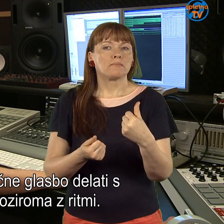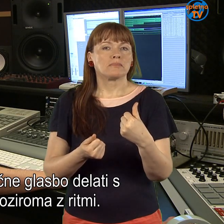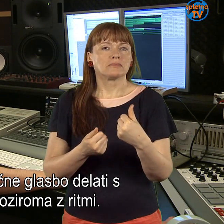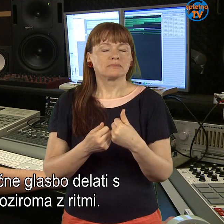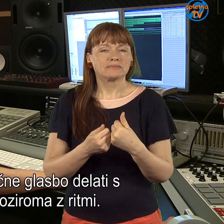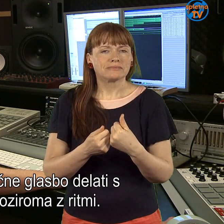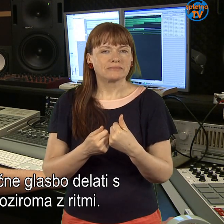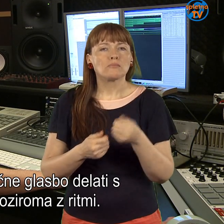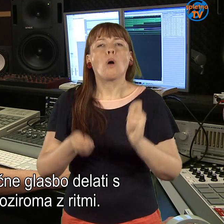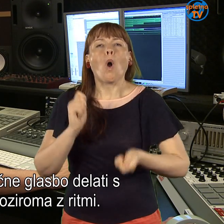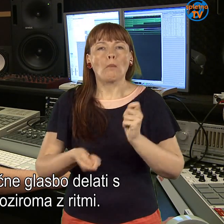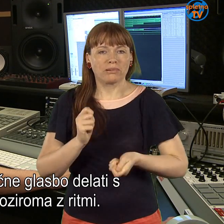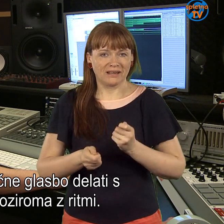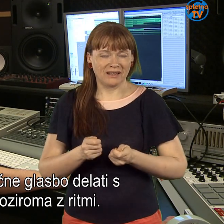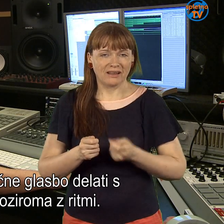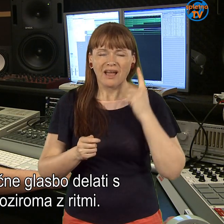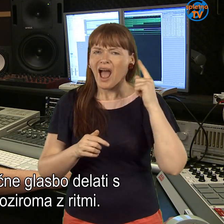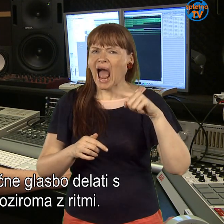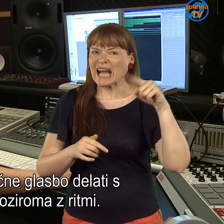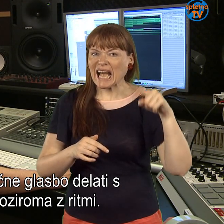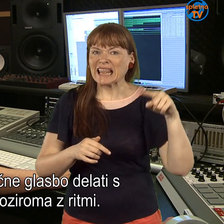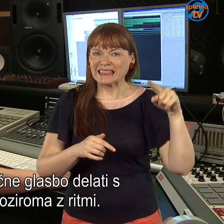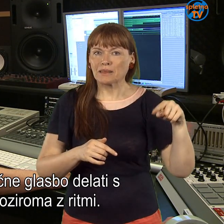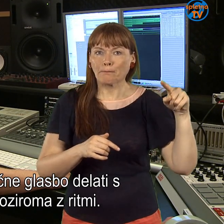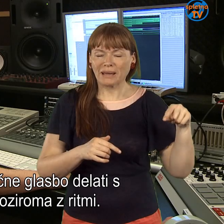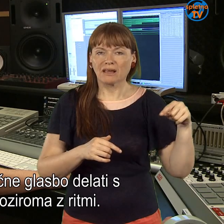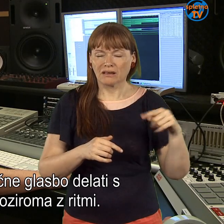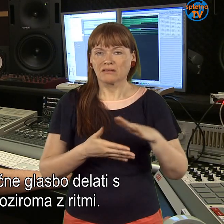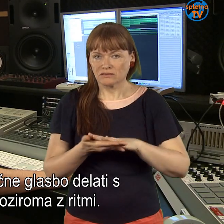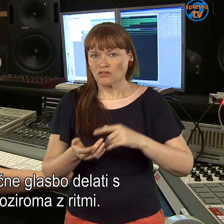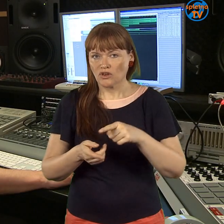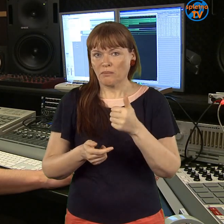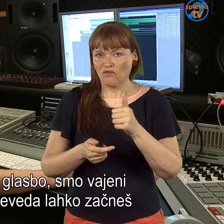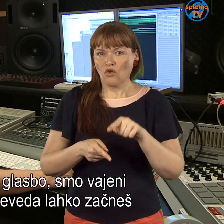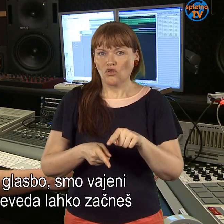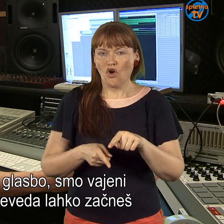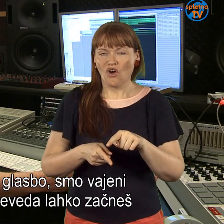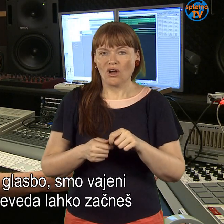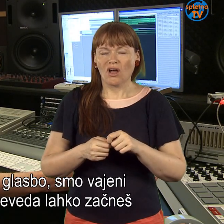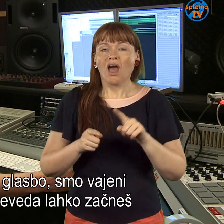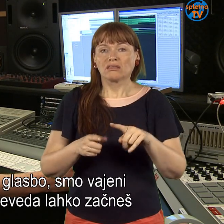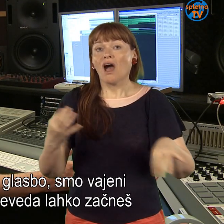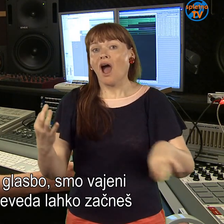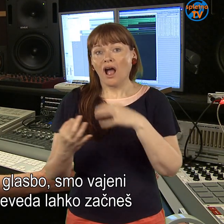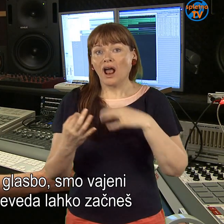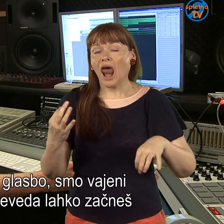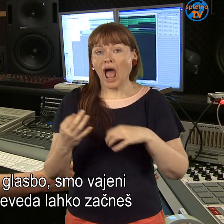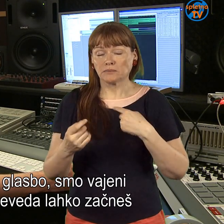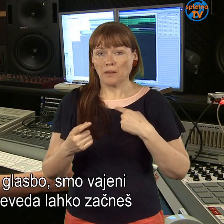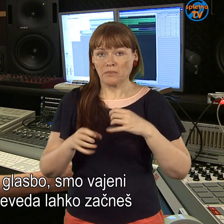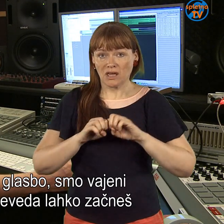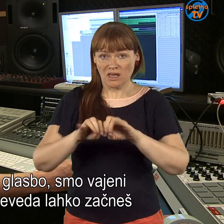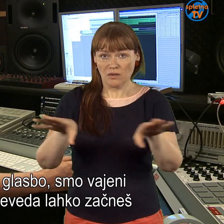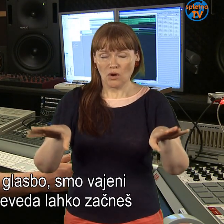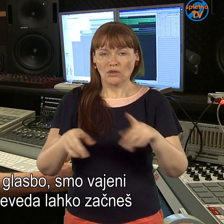bobni, se pravi z ritmi, zaradi tega, ker pač je ta muzika, ki jo mi vrtimo,